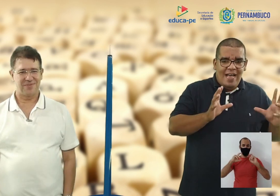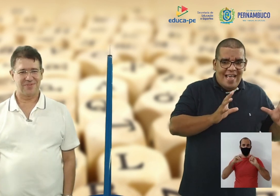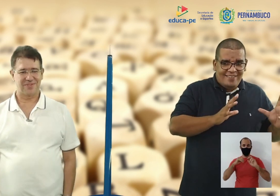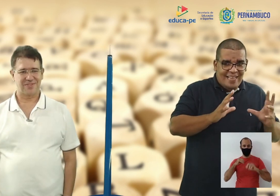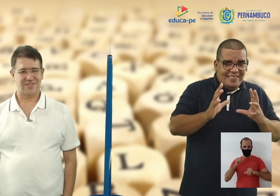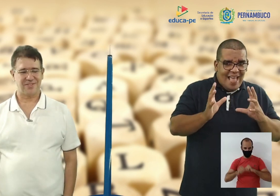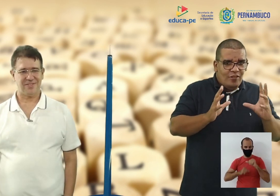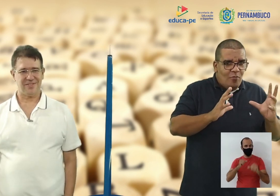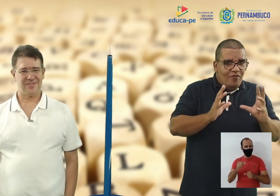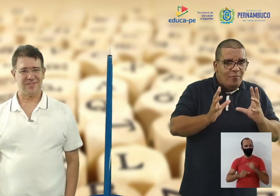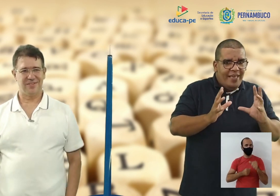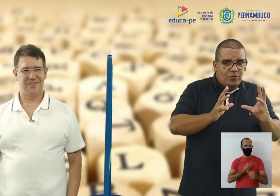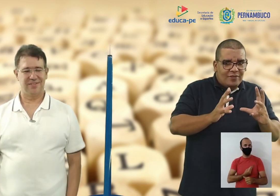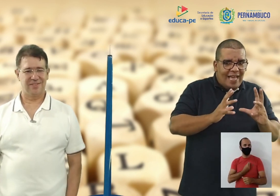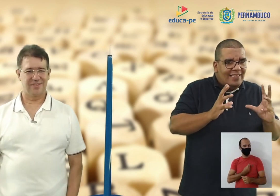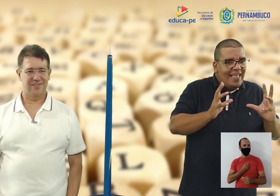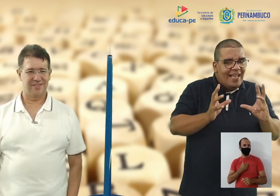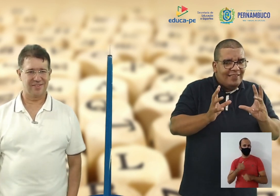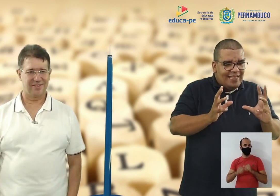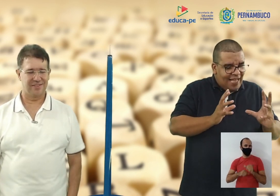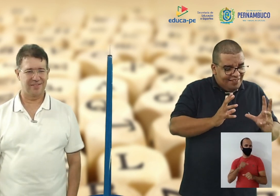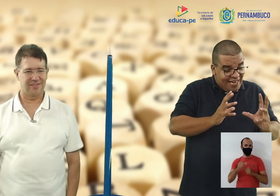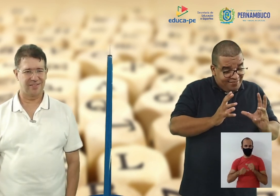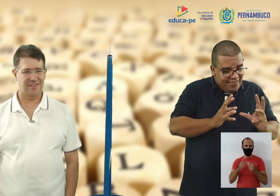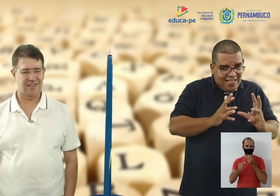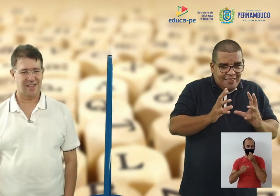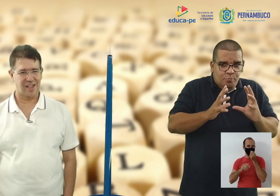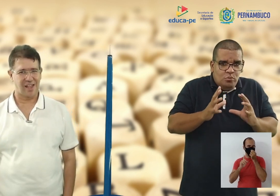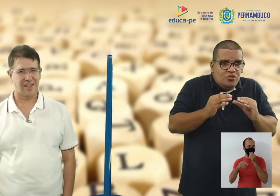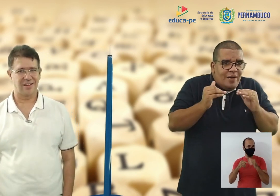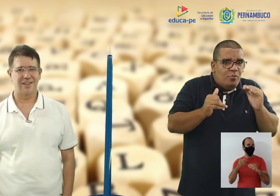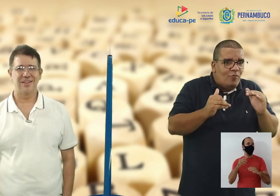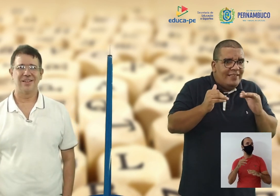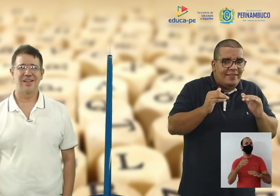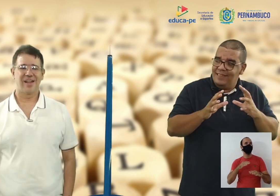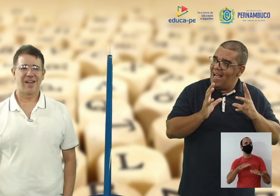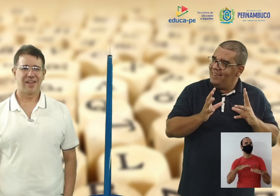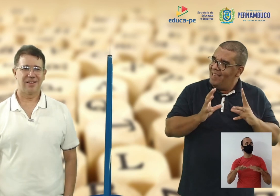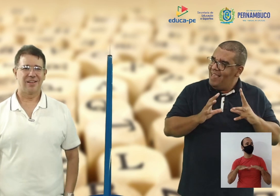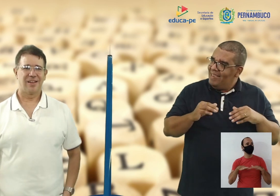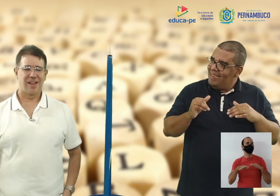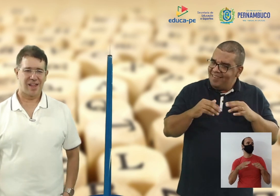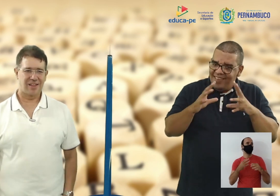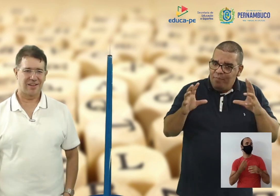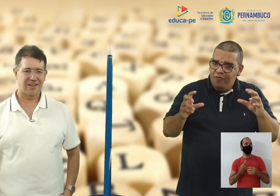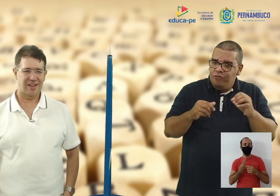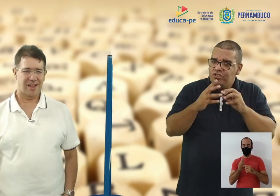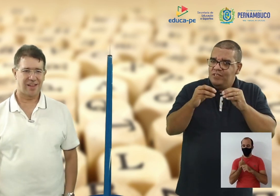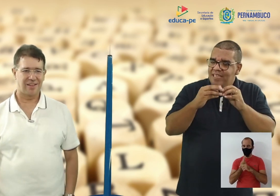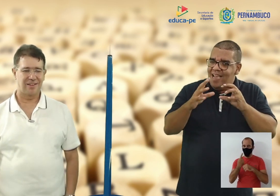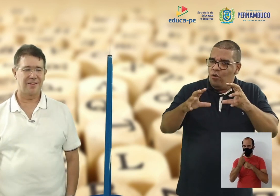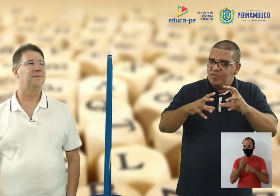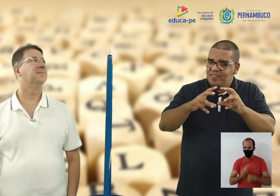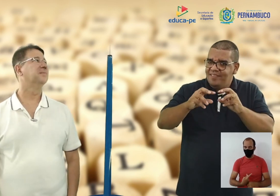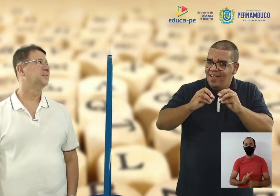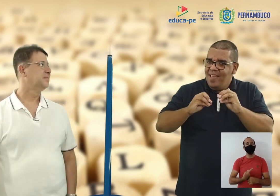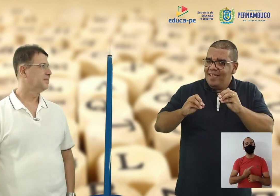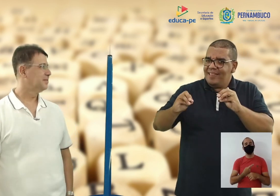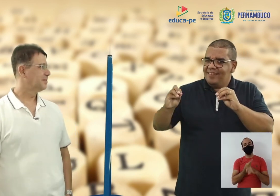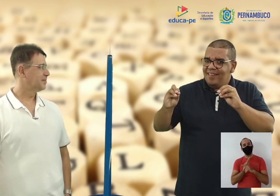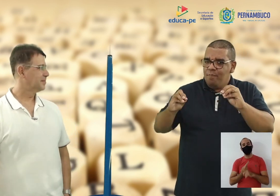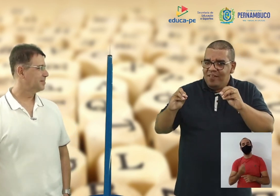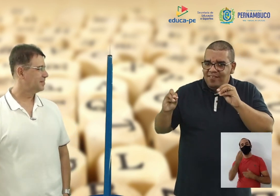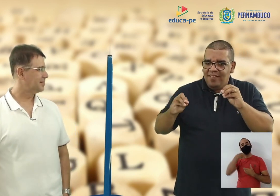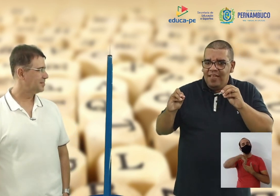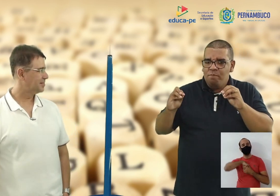Então, essa ideia do movimento está relacionada a essa ideia de busca por uma identidade que é sempre fugidia, ou seja, que